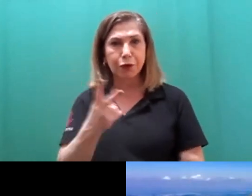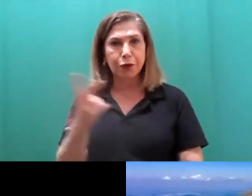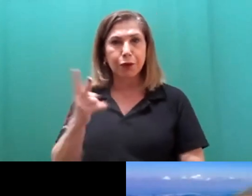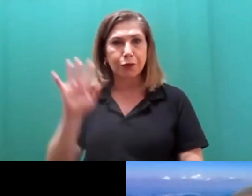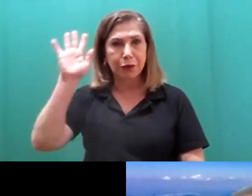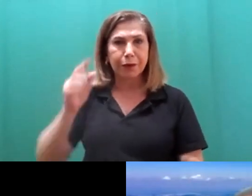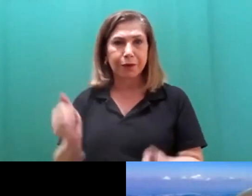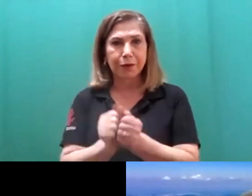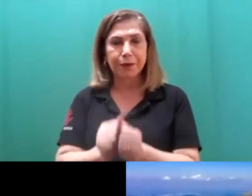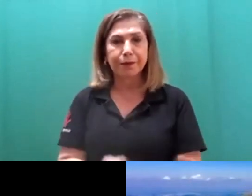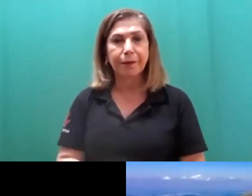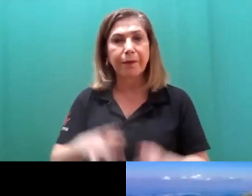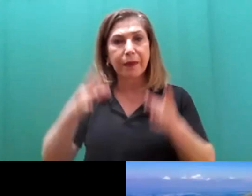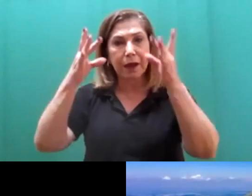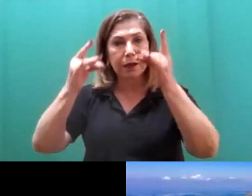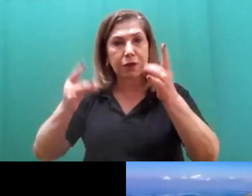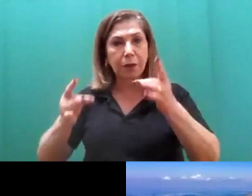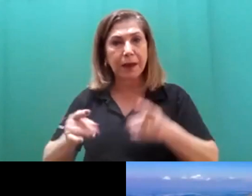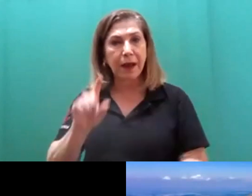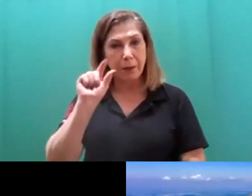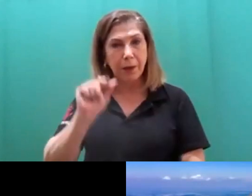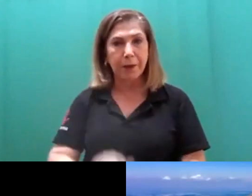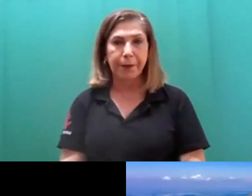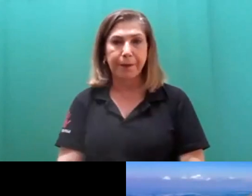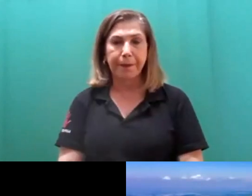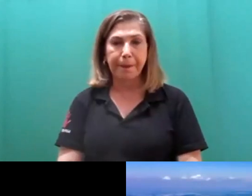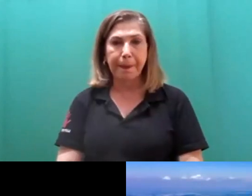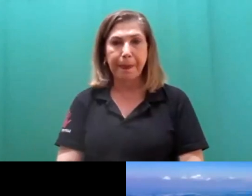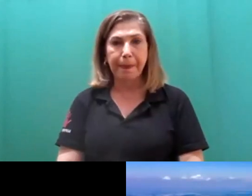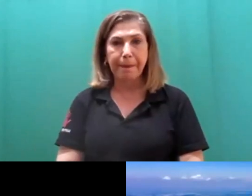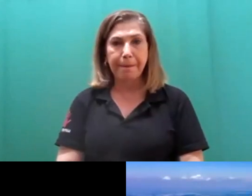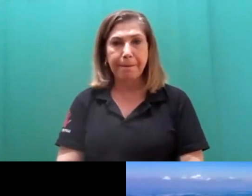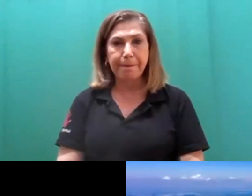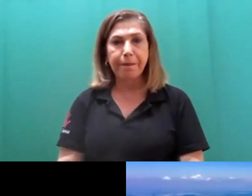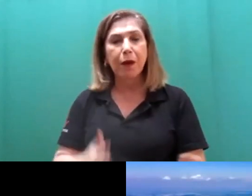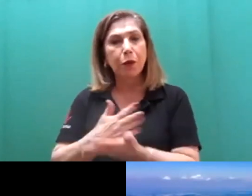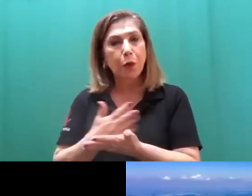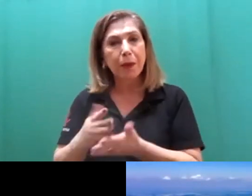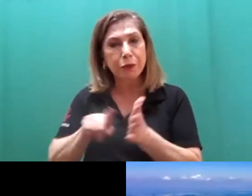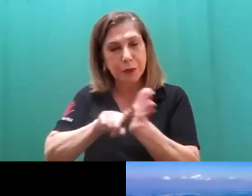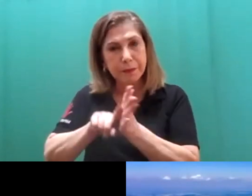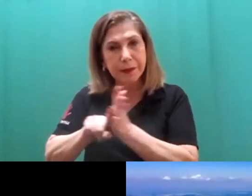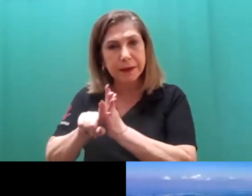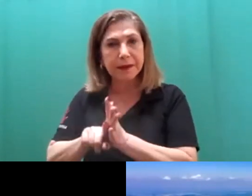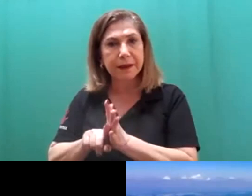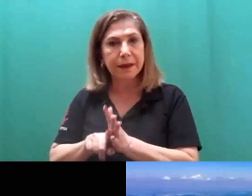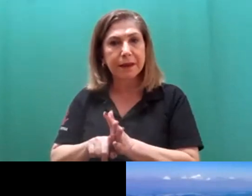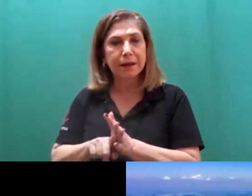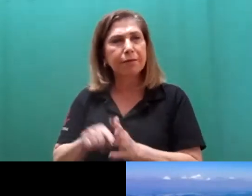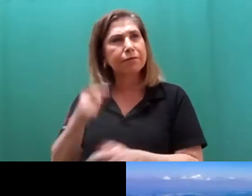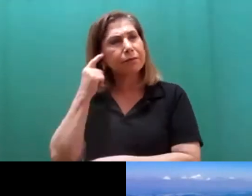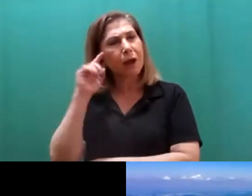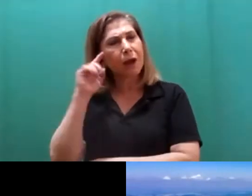Eu só para explicar um pouco, porque assim, quando a gente começou essa pesquisa, eu acho que tudo